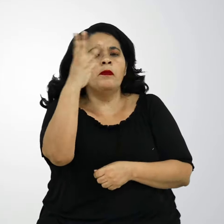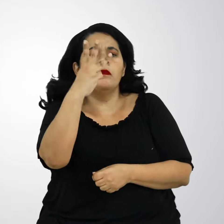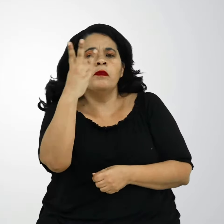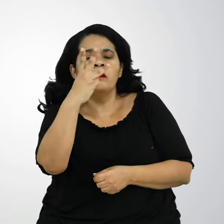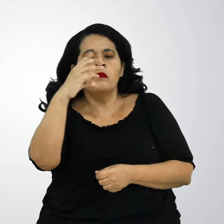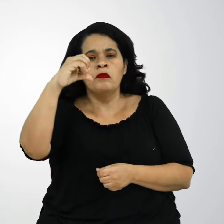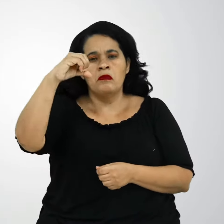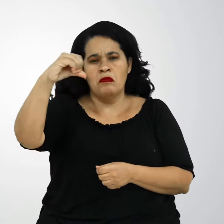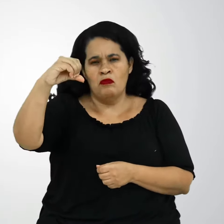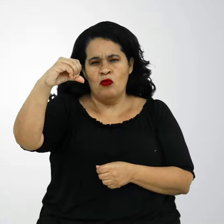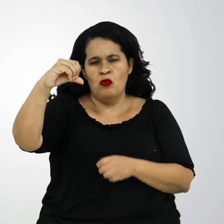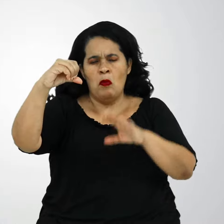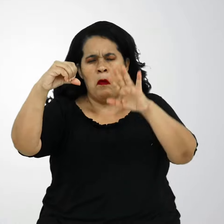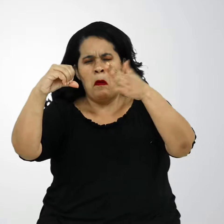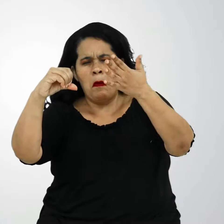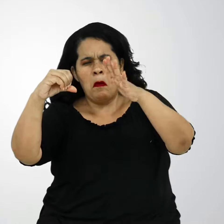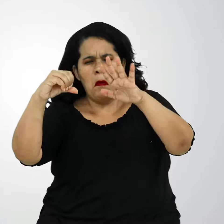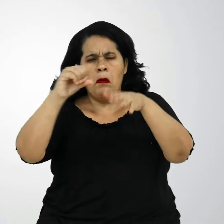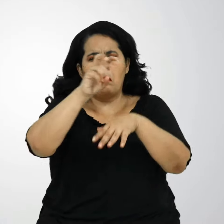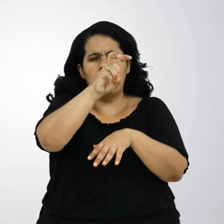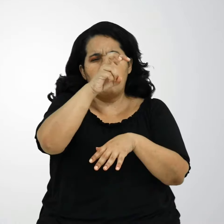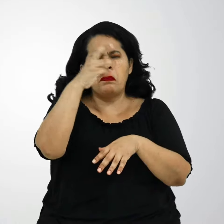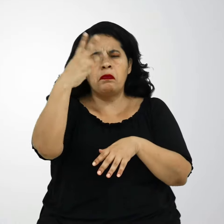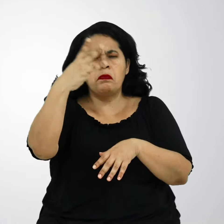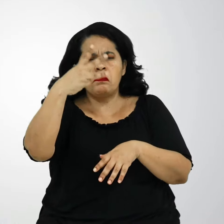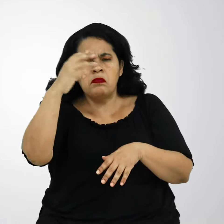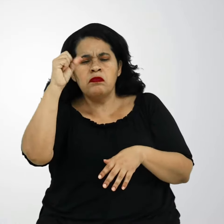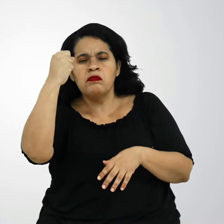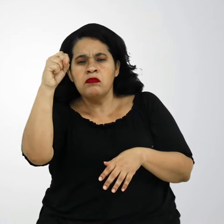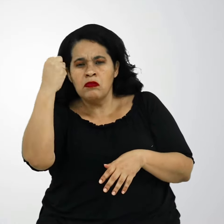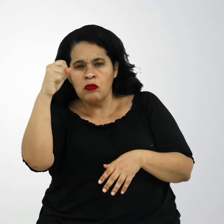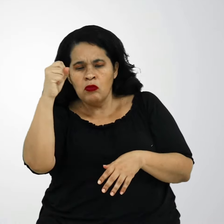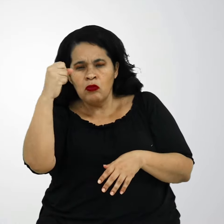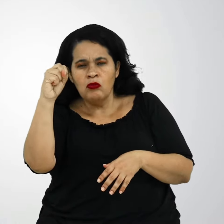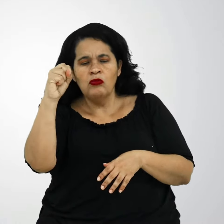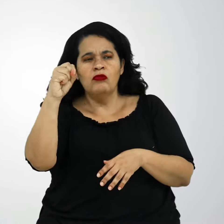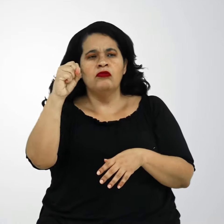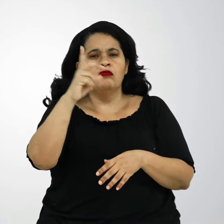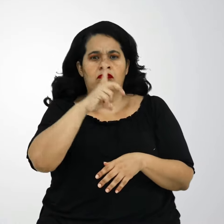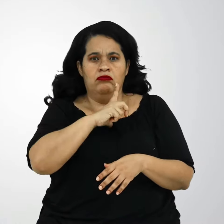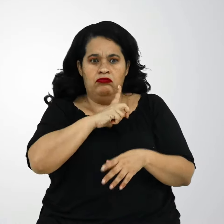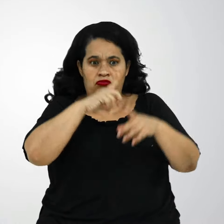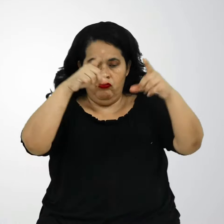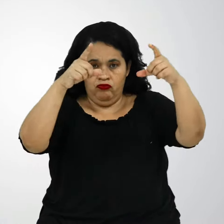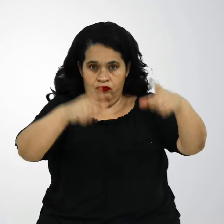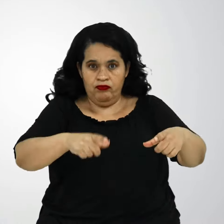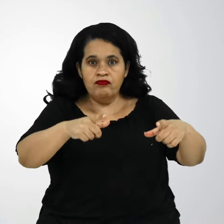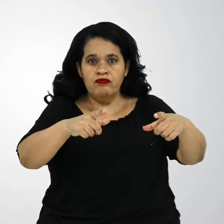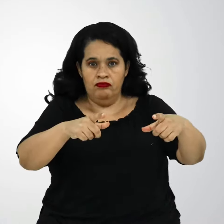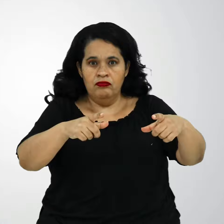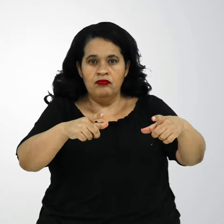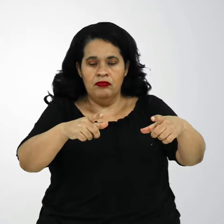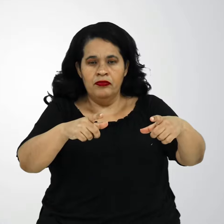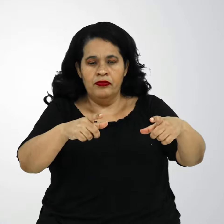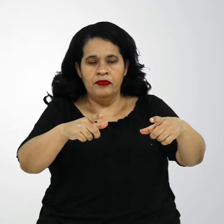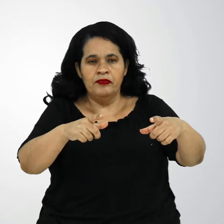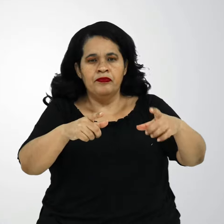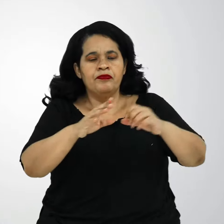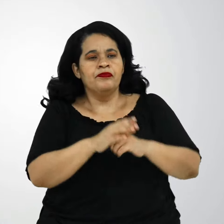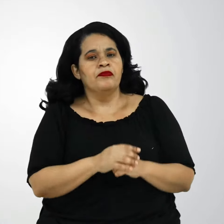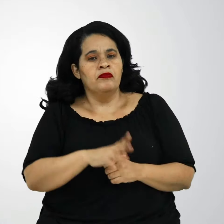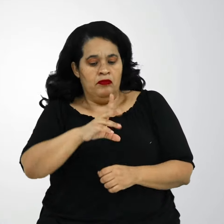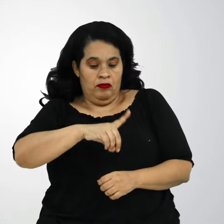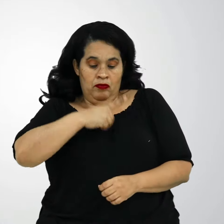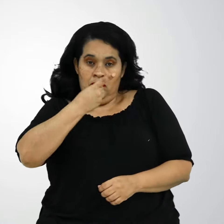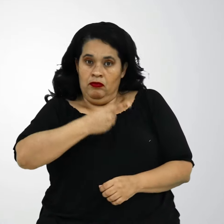539, 538. Foi esse o ano em que Ciro conquistou aquela região. E Daniel,